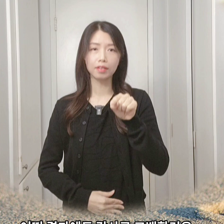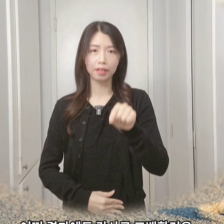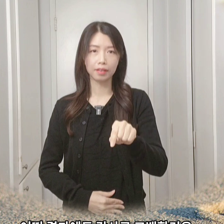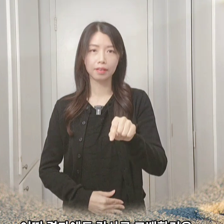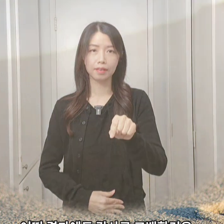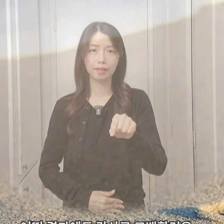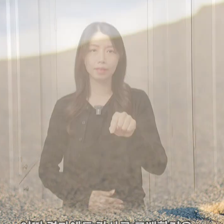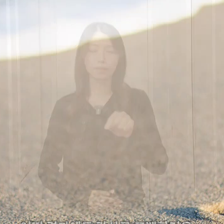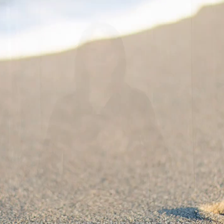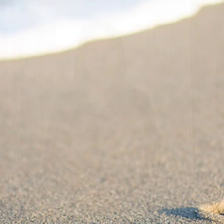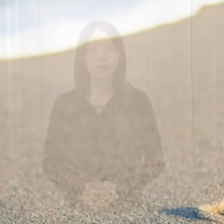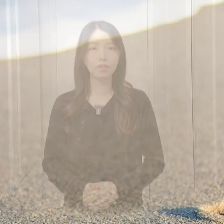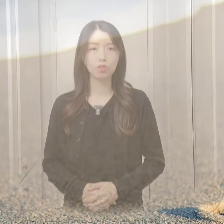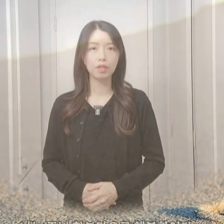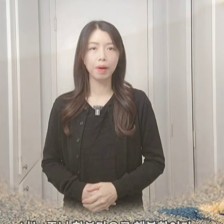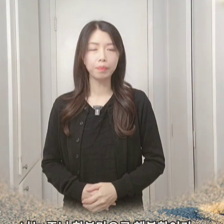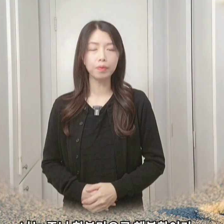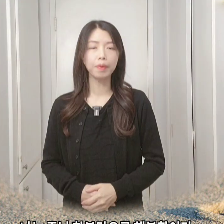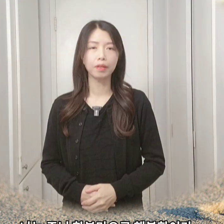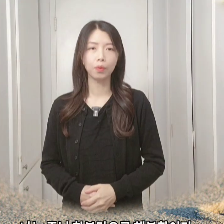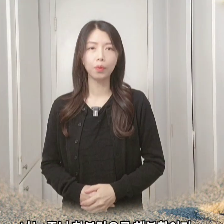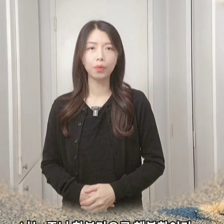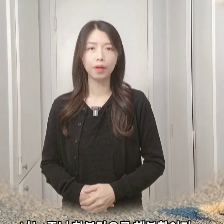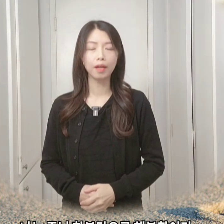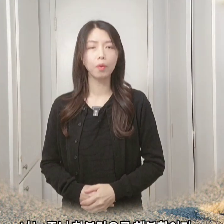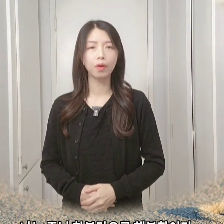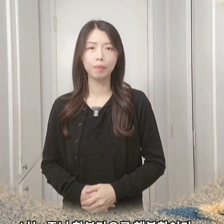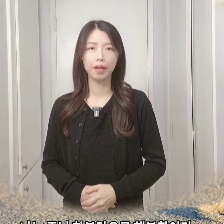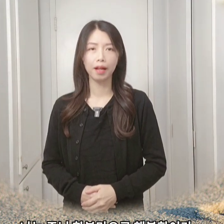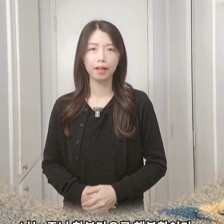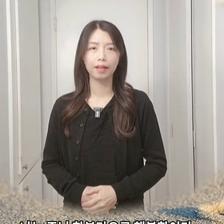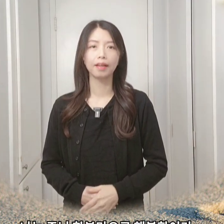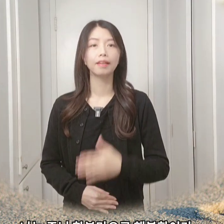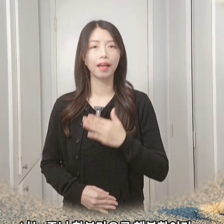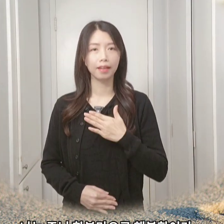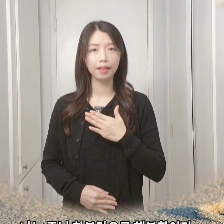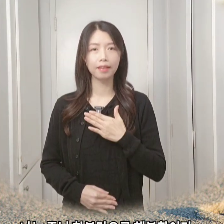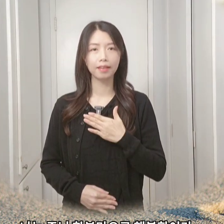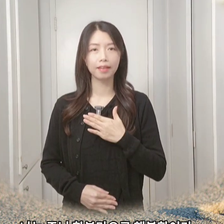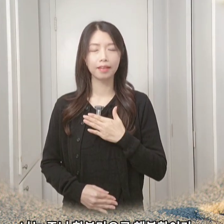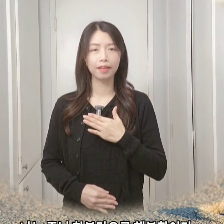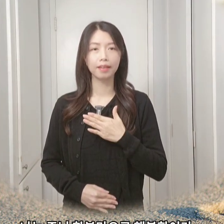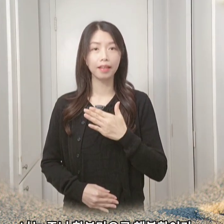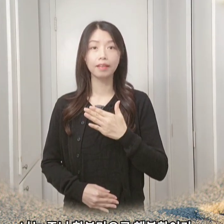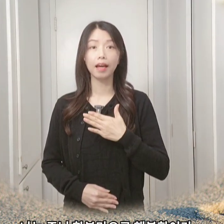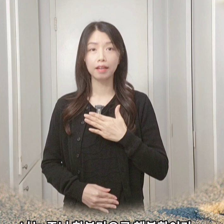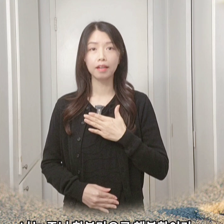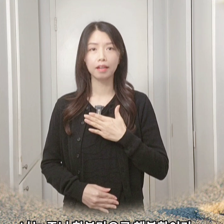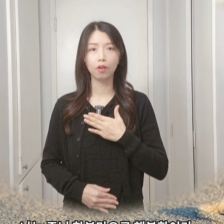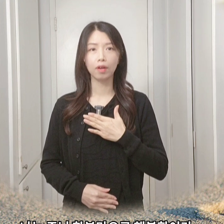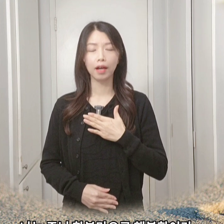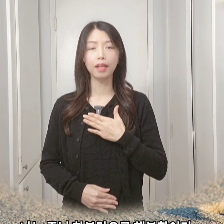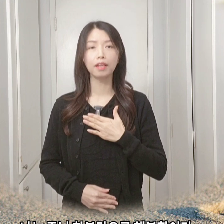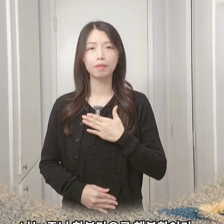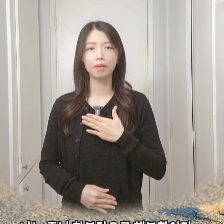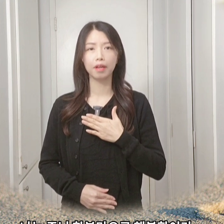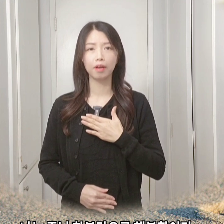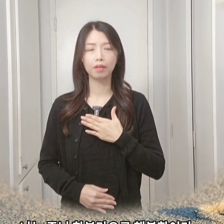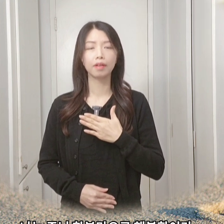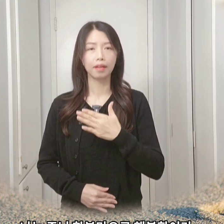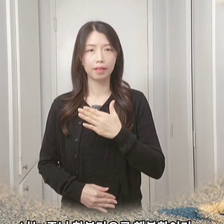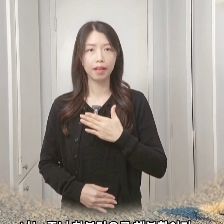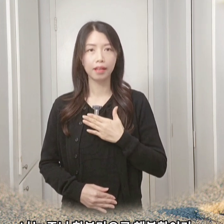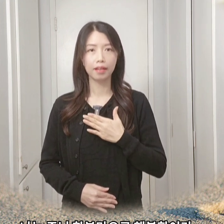고백할 것은 나는 주님 한 분만으로 행복함이라. 나는 나를 이렇게 가리키시면